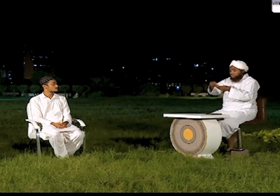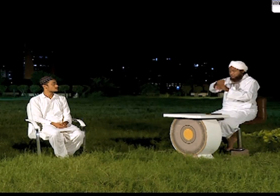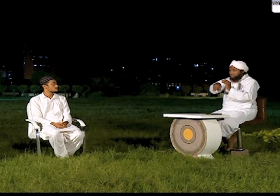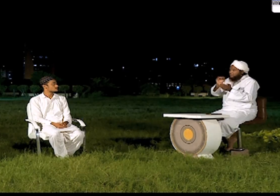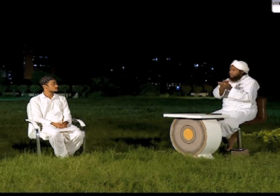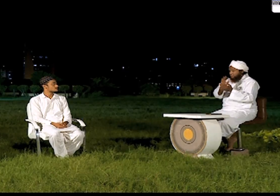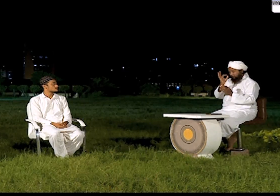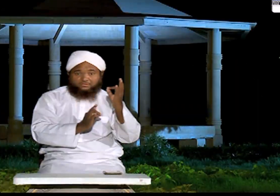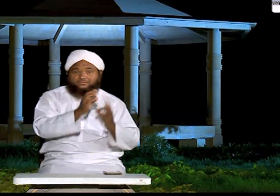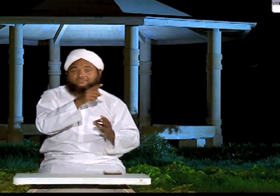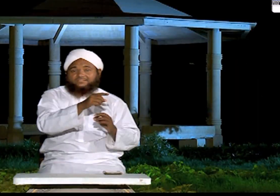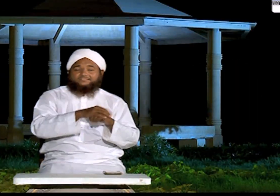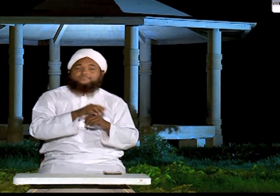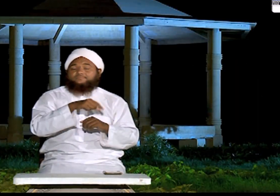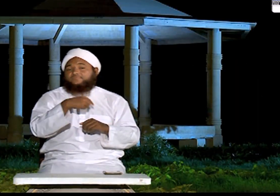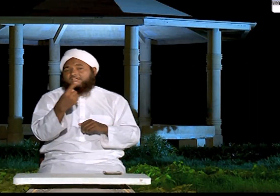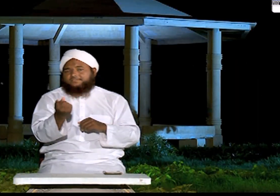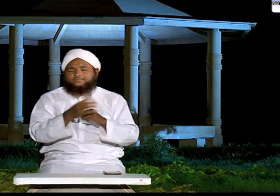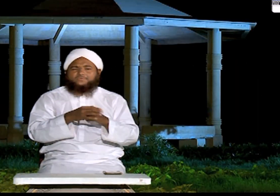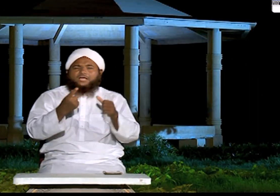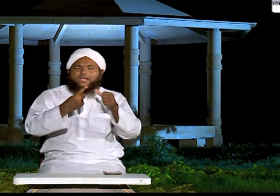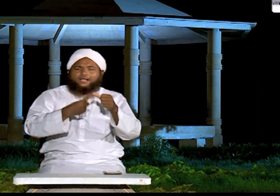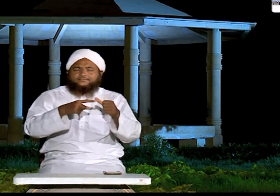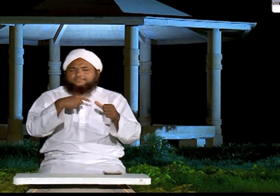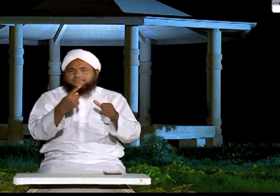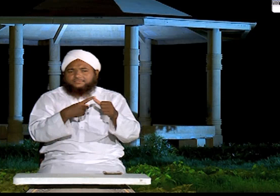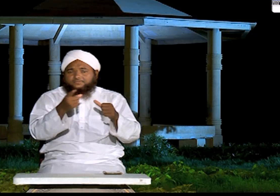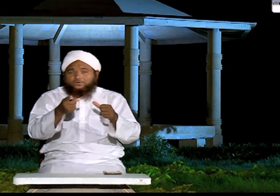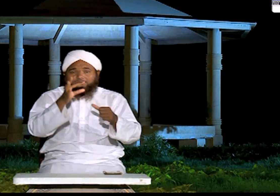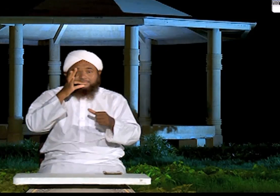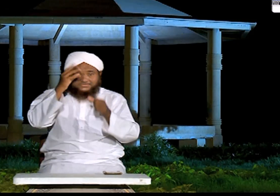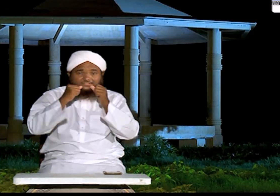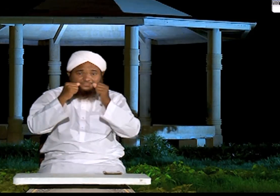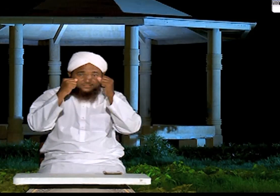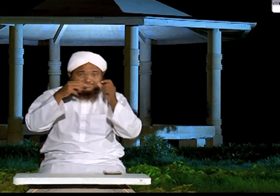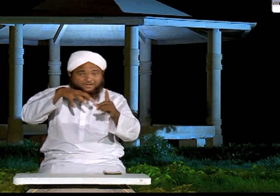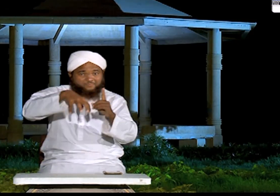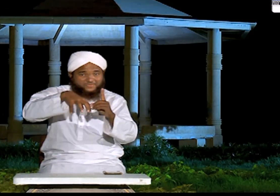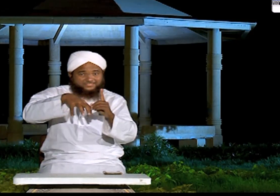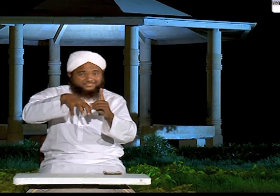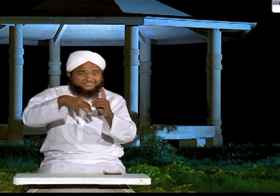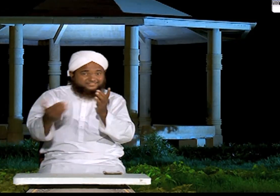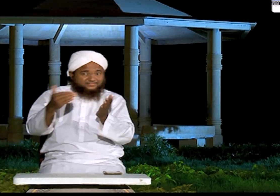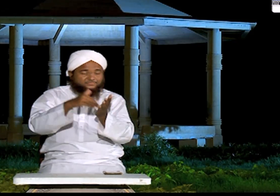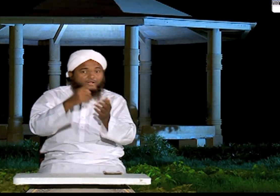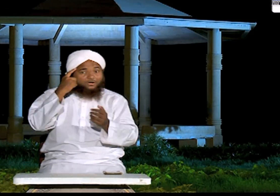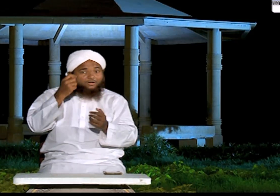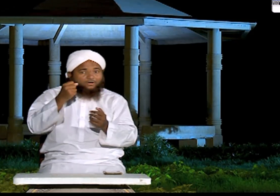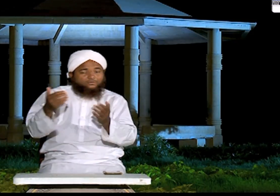حفاظت کرتے آ رہے تھے جب انسار کو حضور انور صلی اللہ علیہ وآلہ وسلم کی مدینہ شریف تشریف آوری کا ارادہ معلوم ہوا